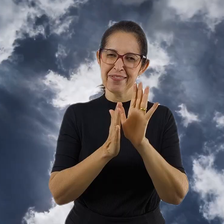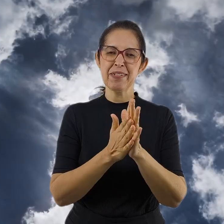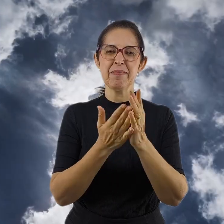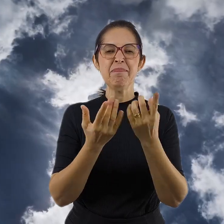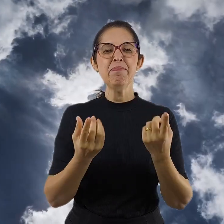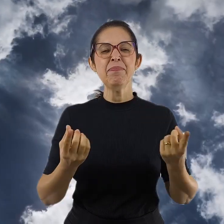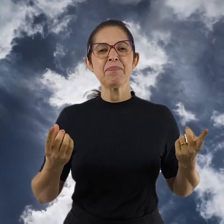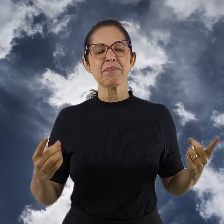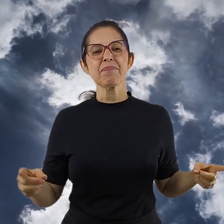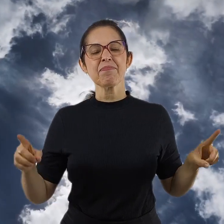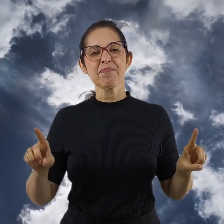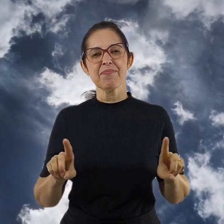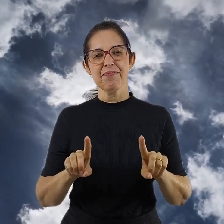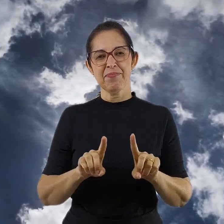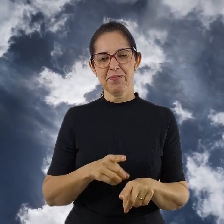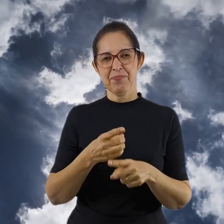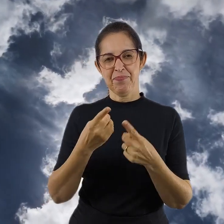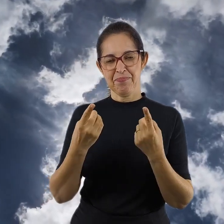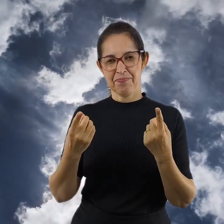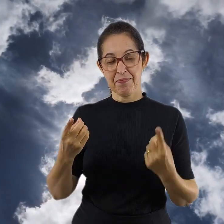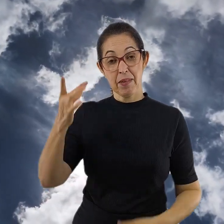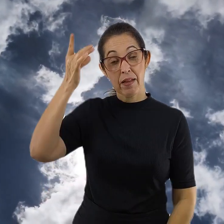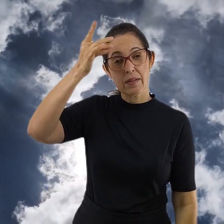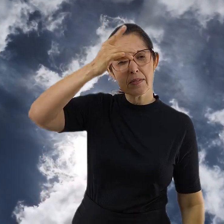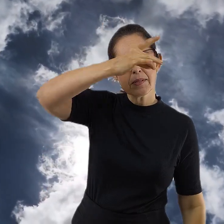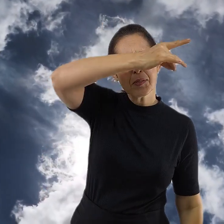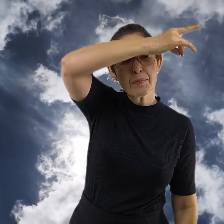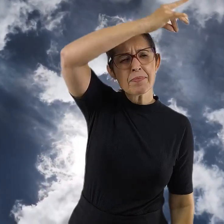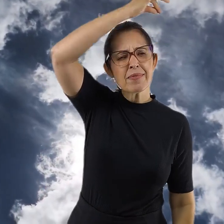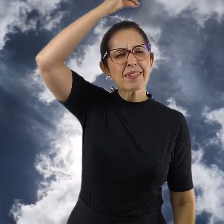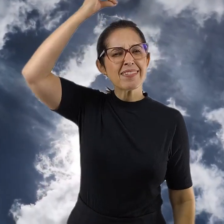O Espírito de